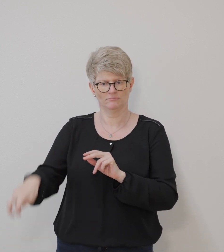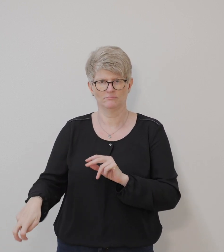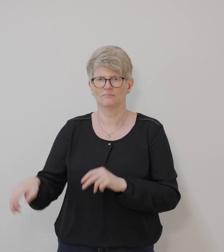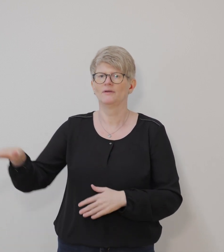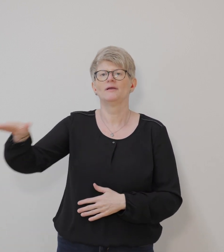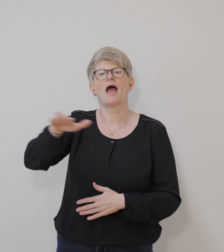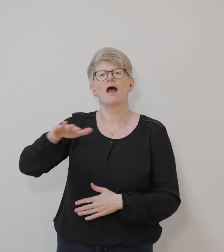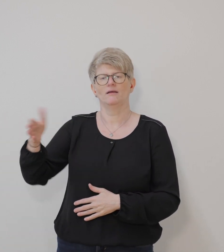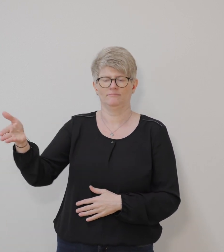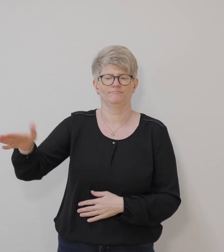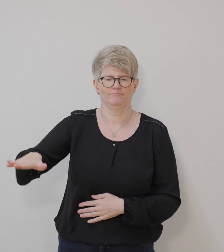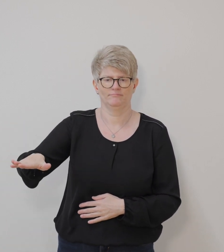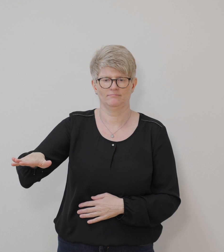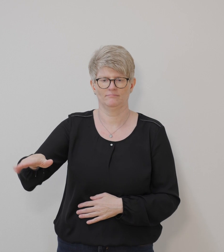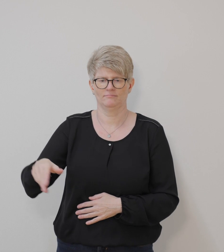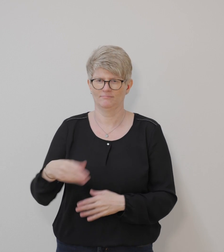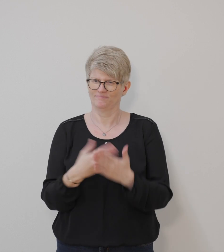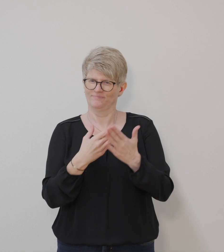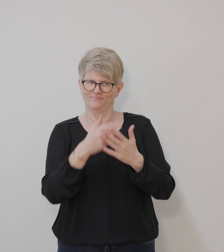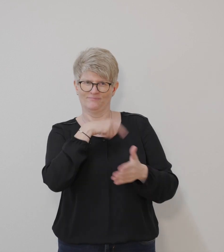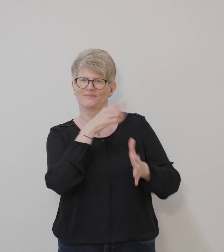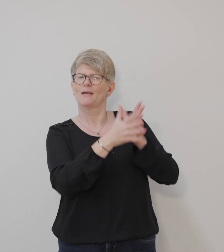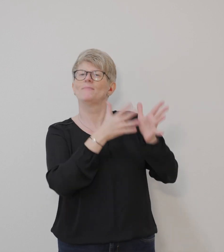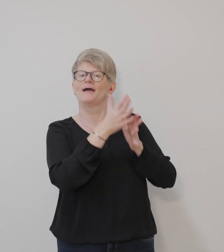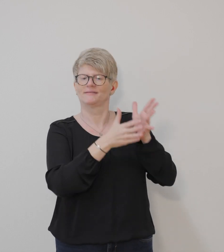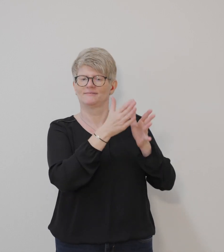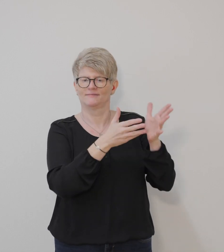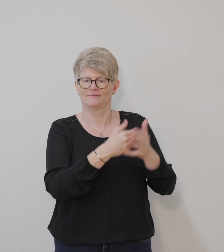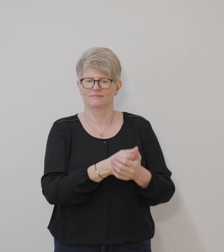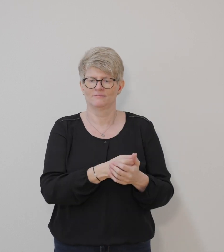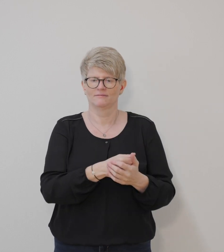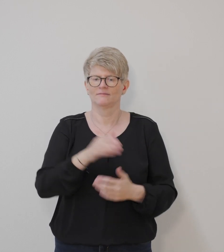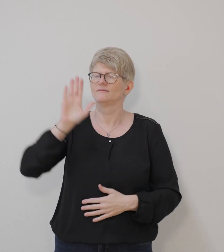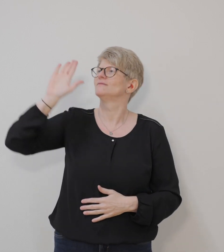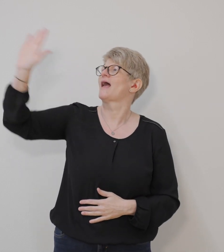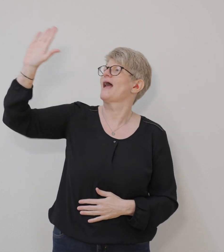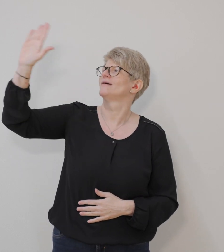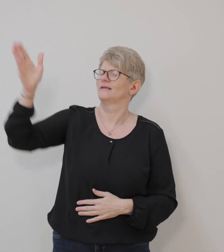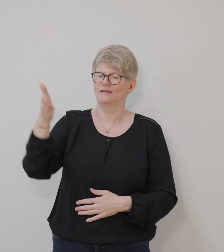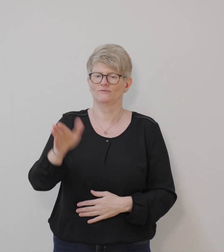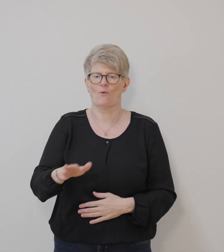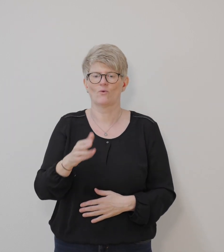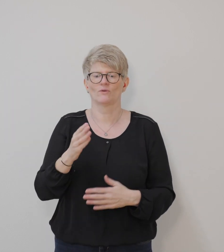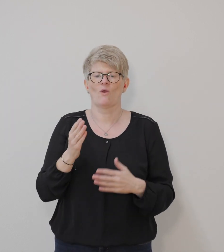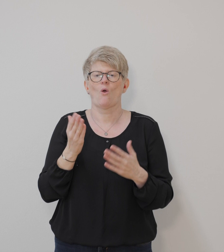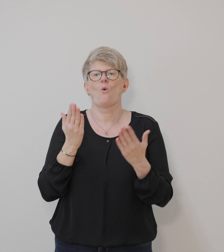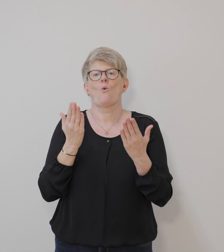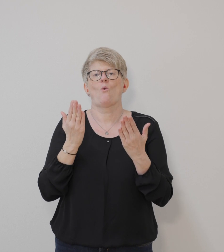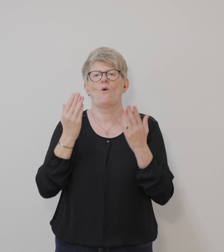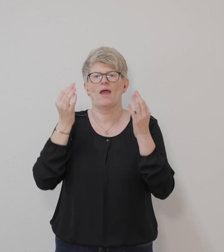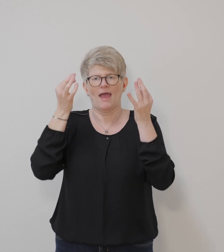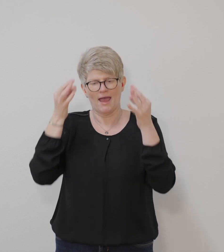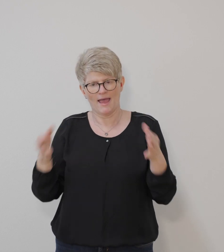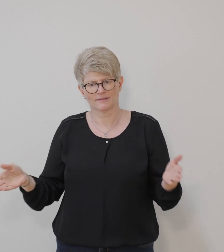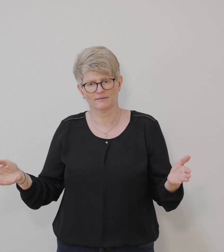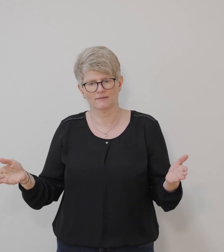Todes. Darum bekennen wir, deinen Tod, o Herr, verkünden wir und deine Auferstehung preisen wir,